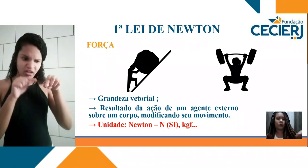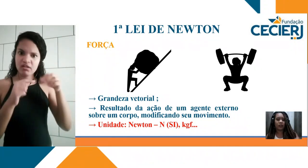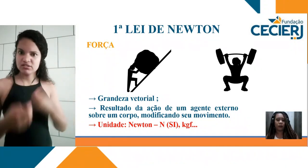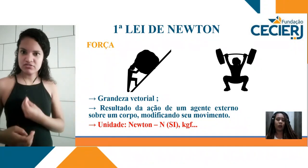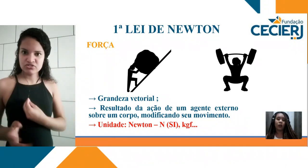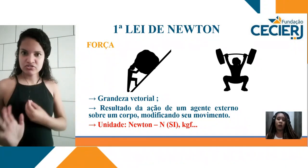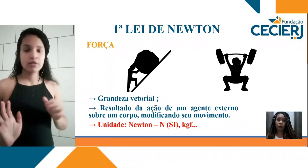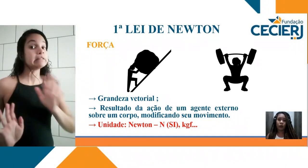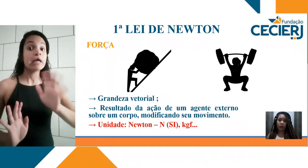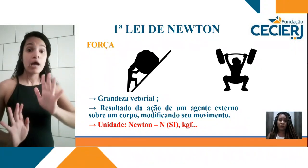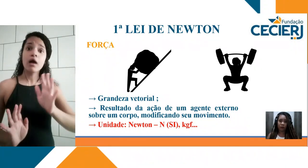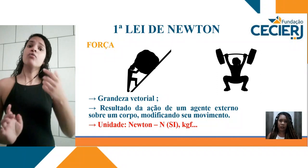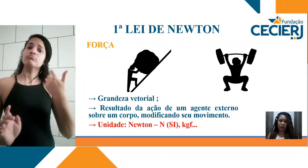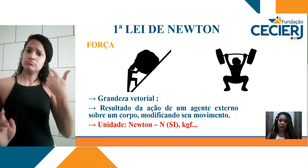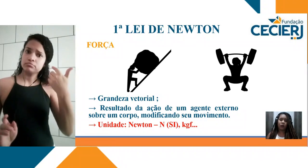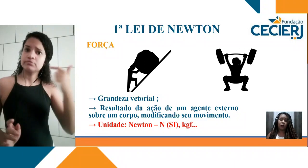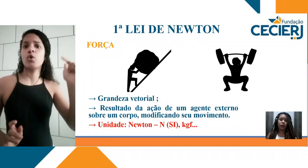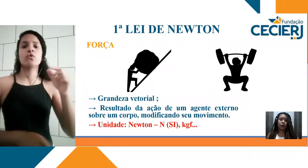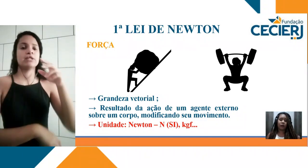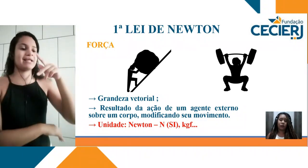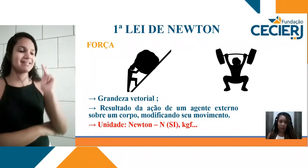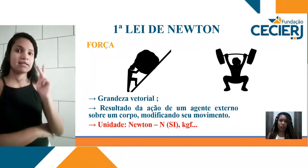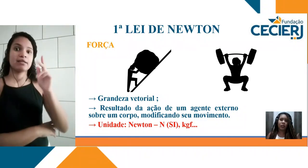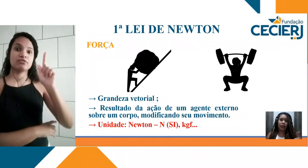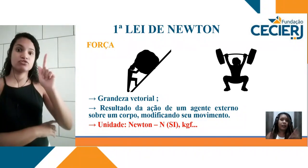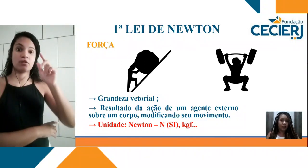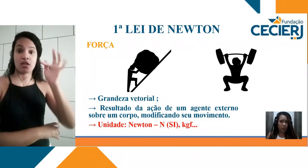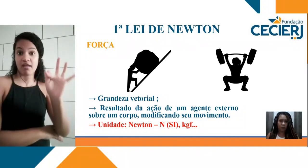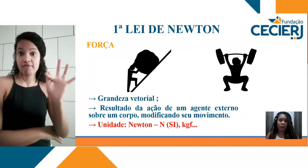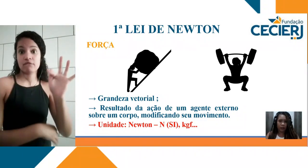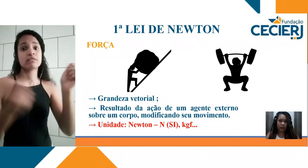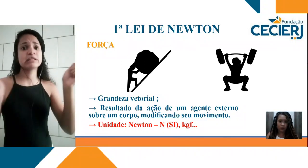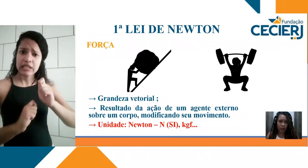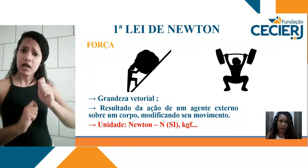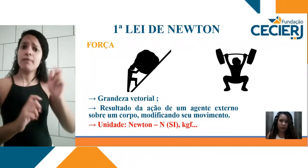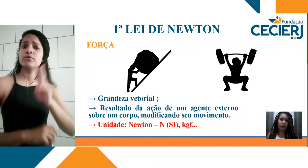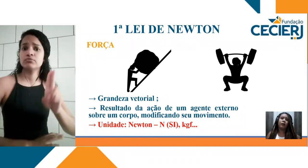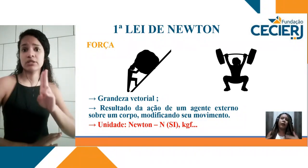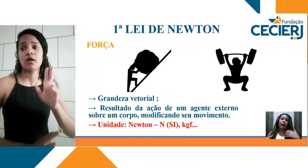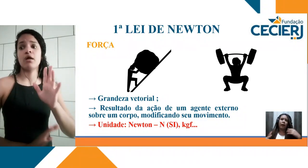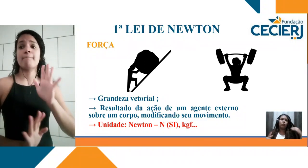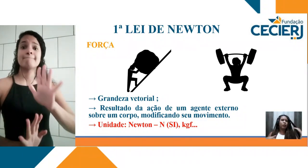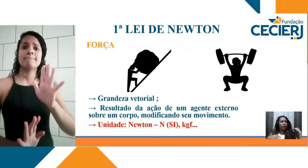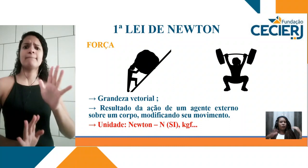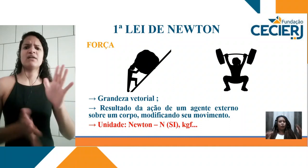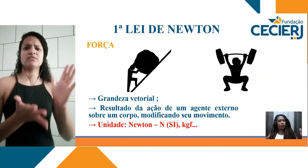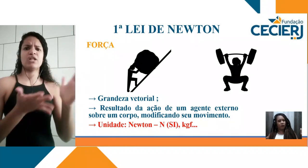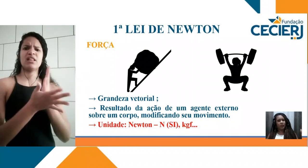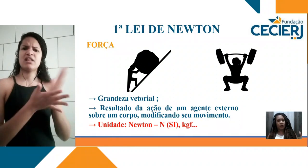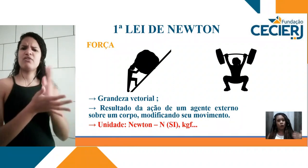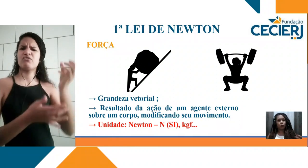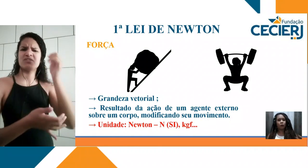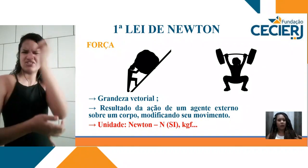Existe, por exemplo, o quilograma-força. O quilograma-força, ela existe, pode ser usada. Alguns livros antigos